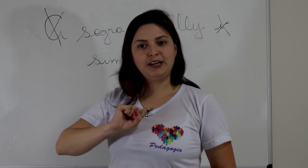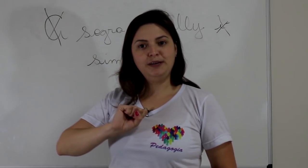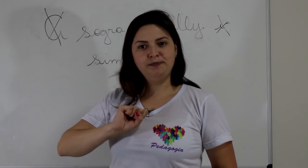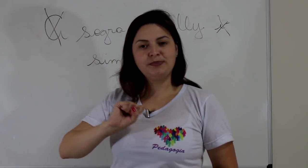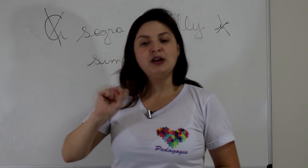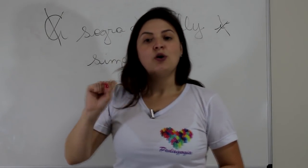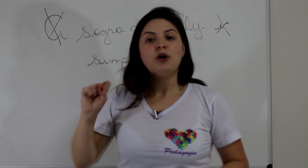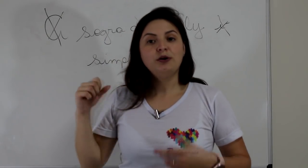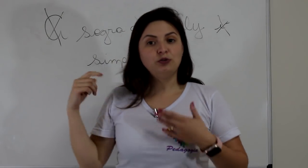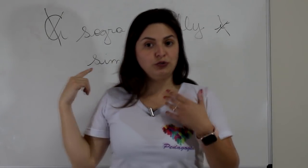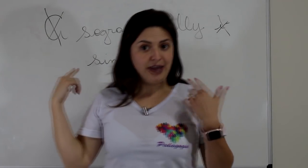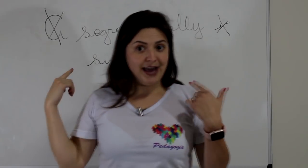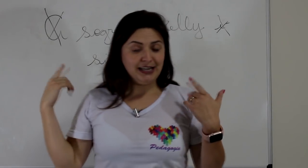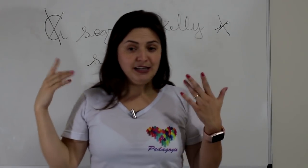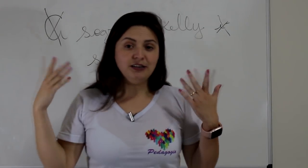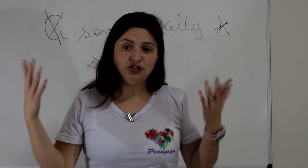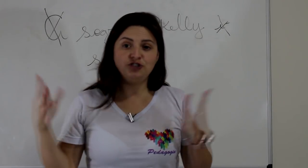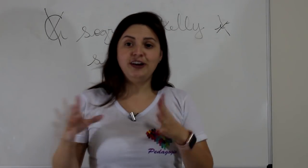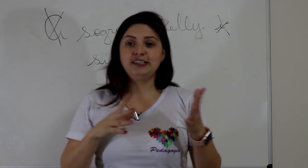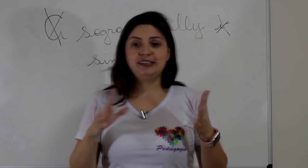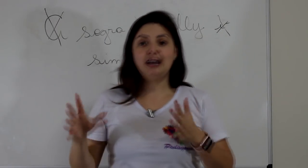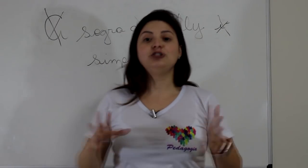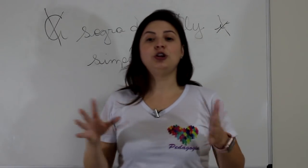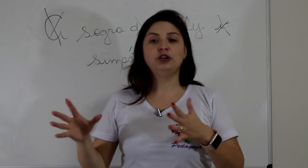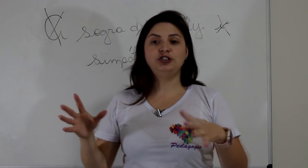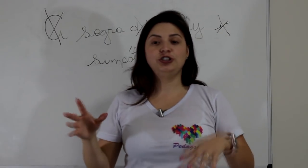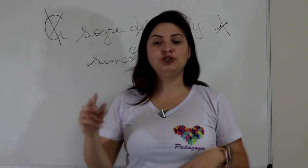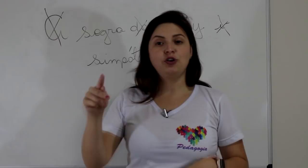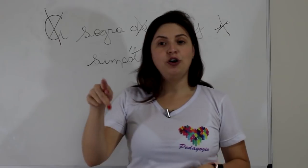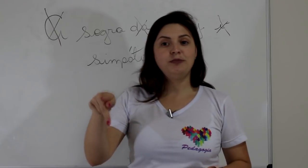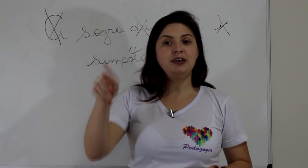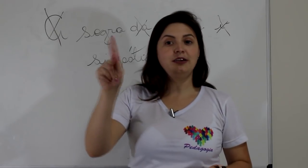Sogra. Kelly, a gente faz a datilologia do nome.